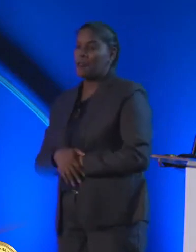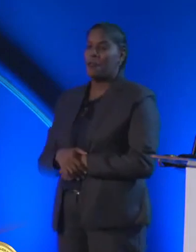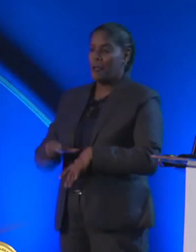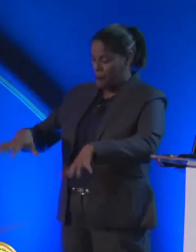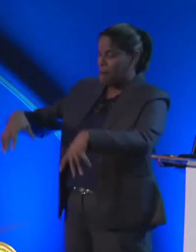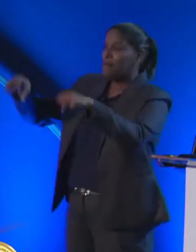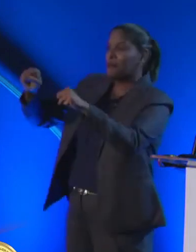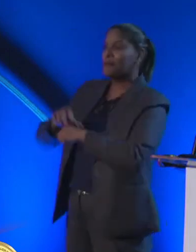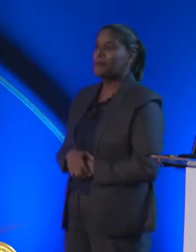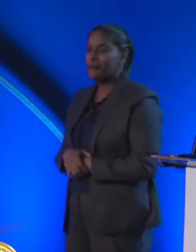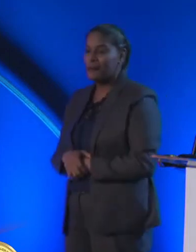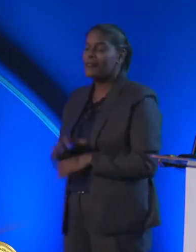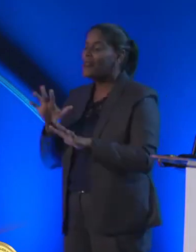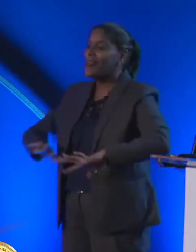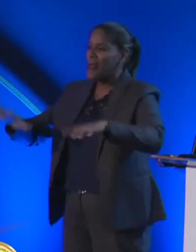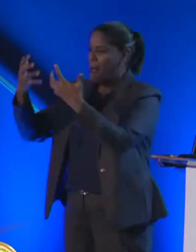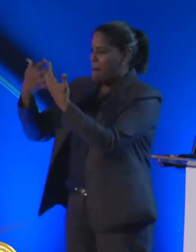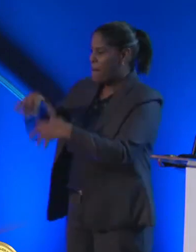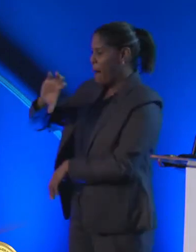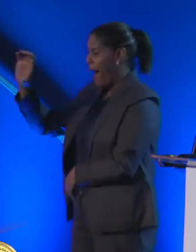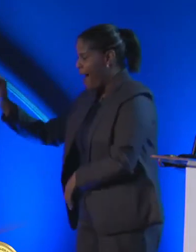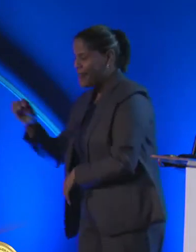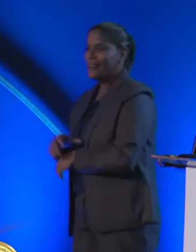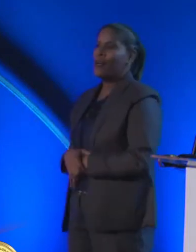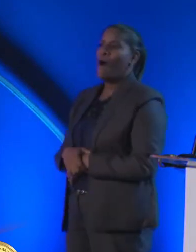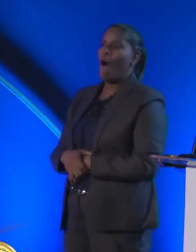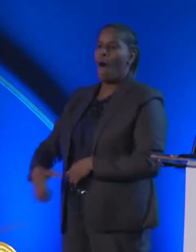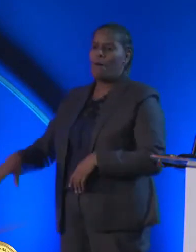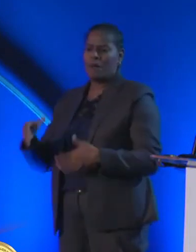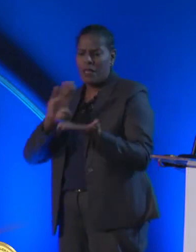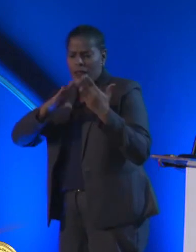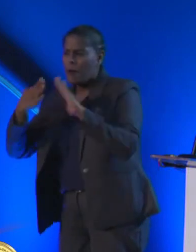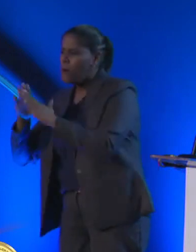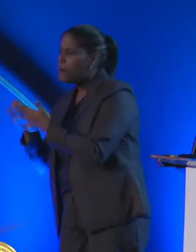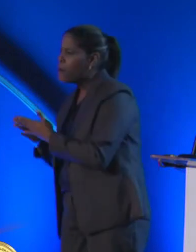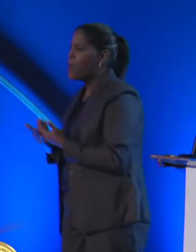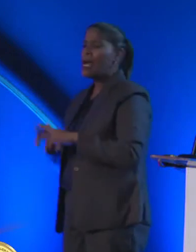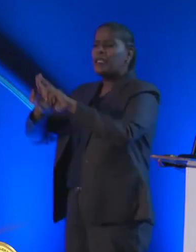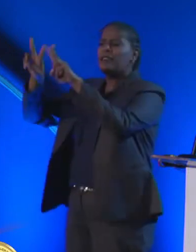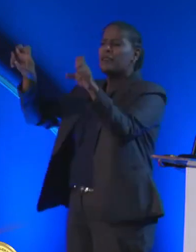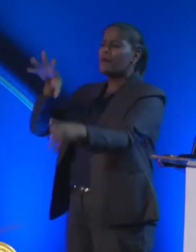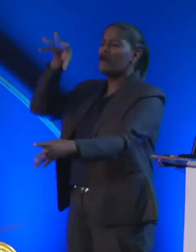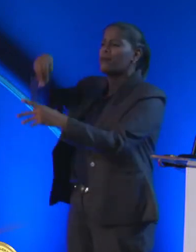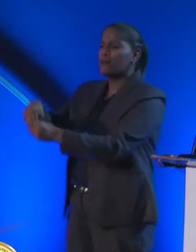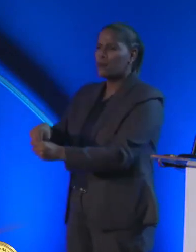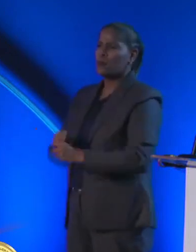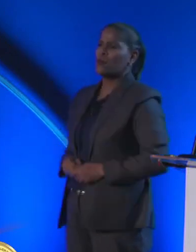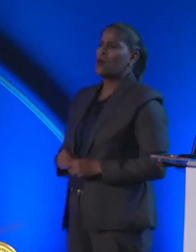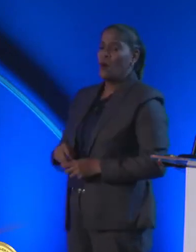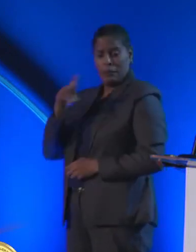emprendimiento en el área empresarial en el área comunitaria en el tema de la inclusión de